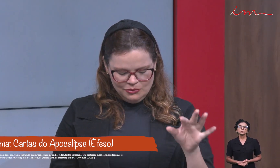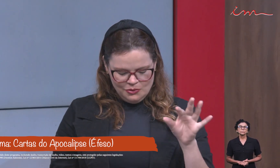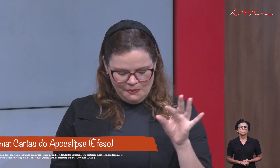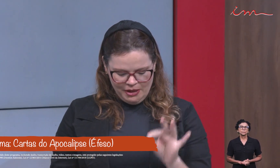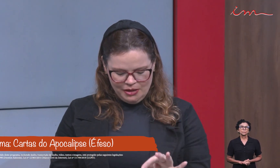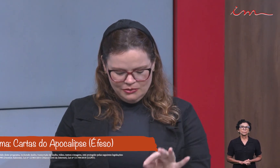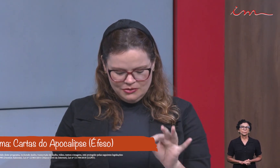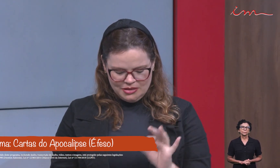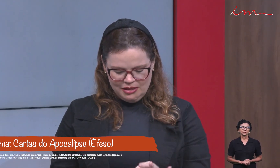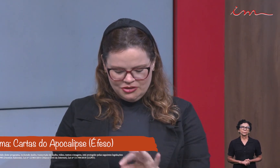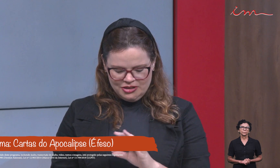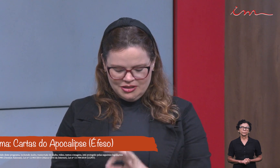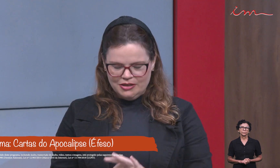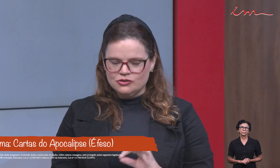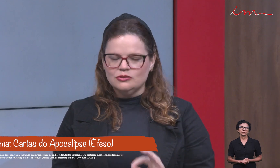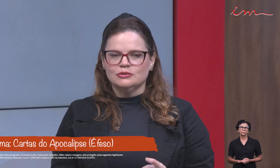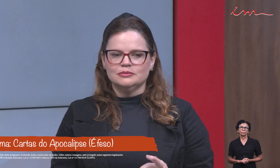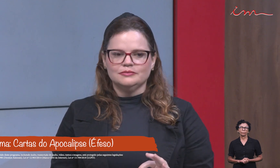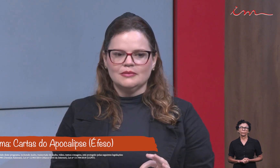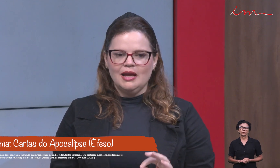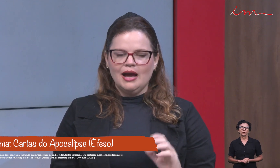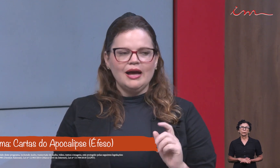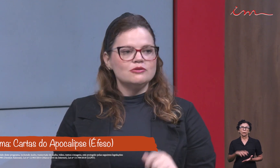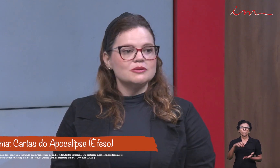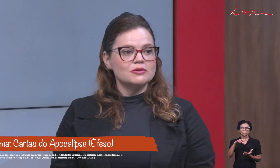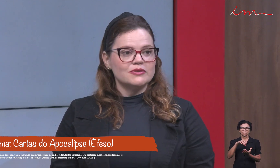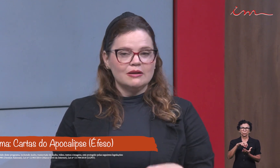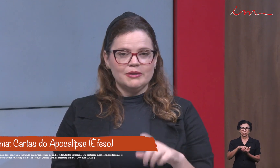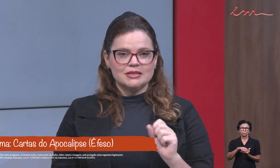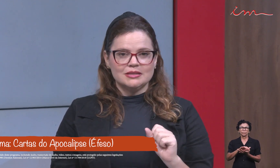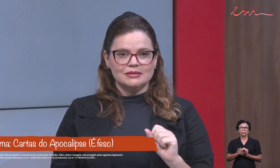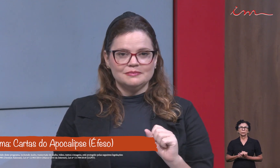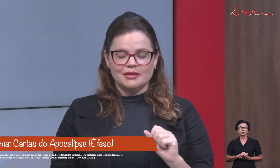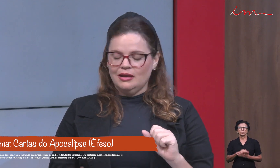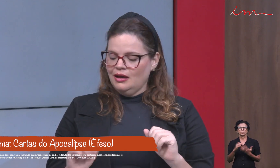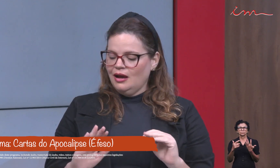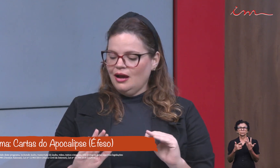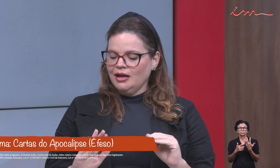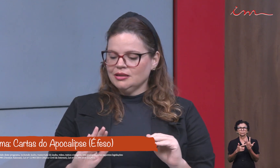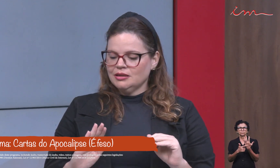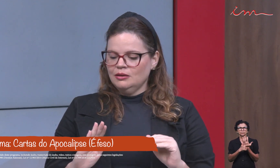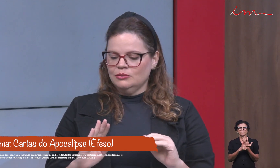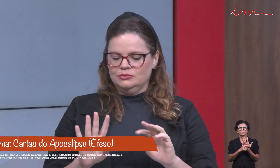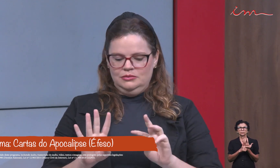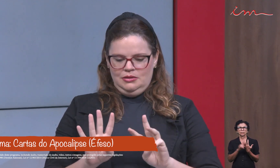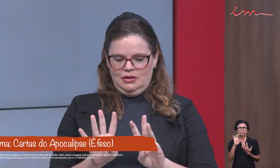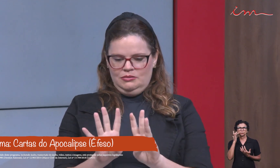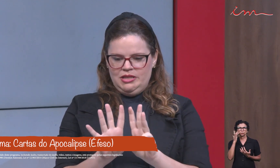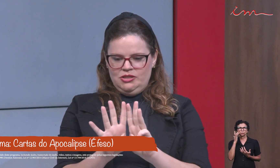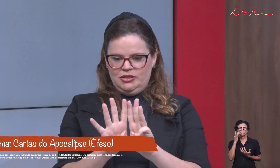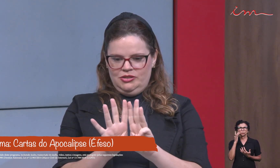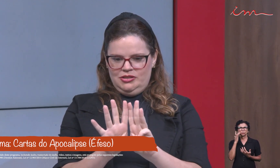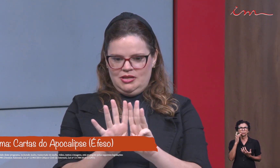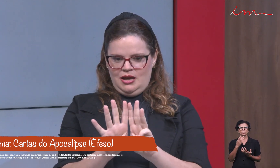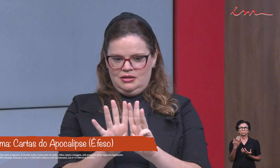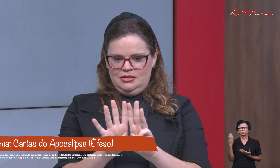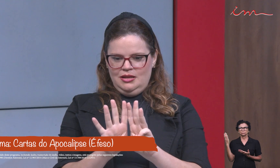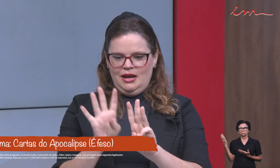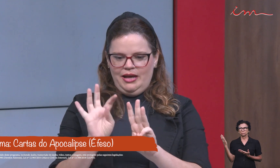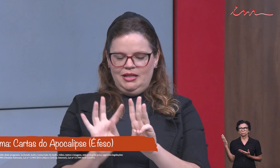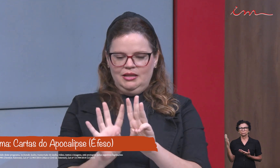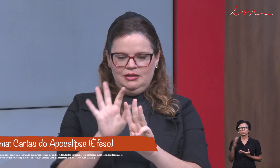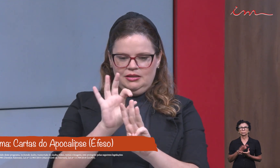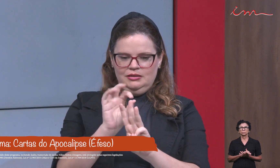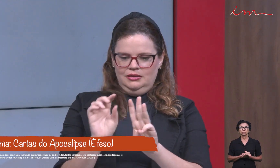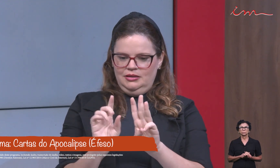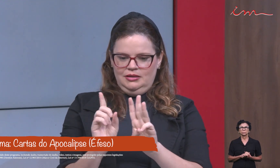andava no meio dos 7 castiçais de ouro. Aí os irmãos falam bem assim, então, é os 7 castiçais,